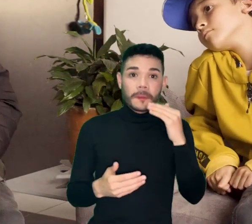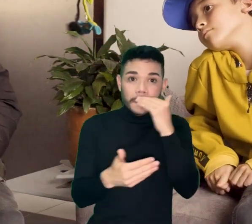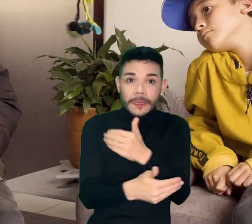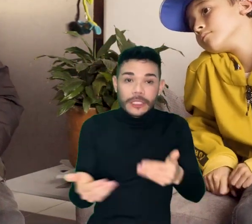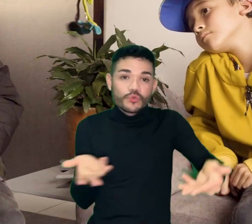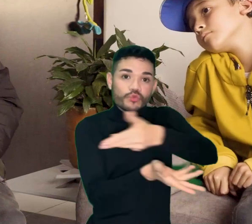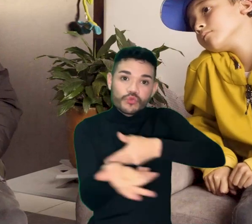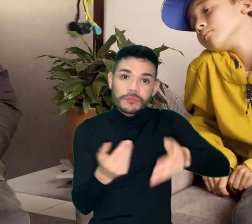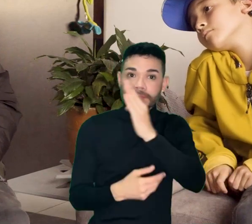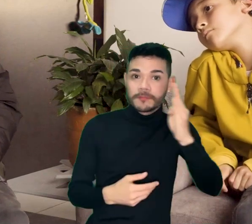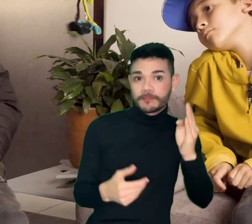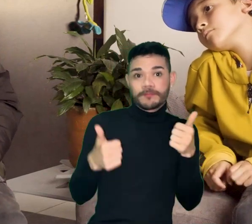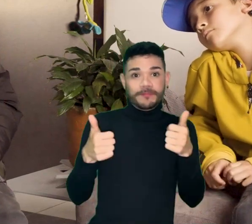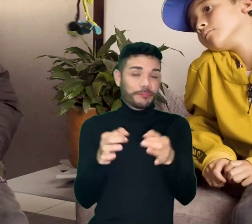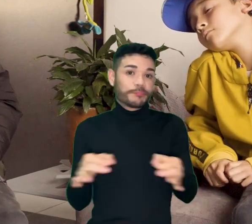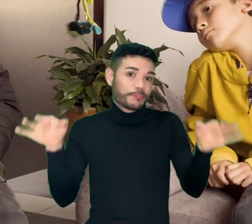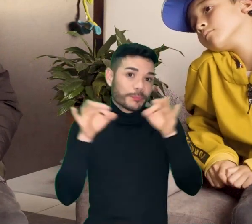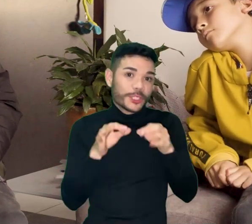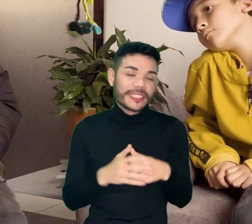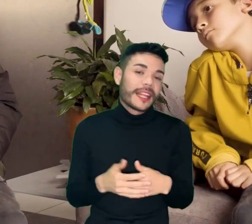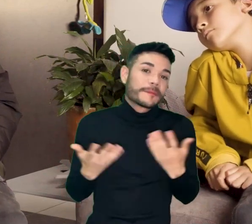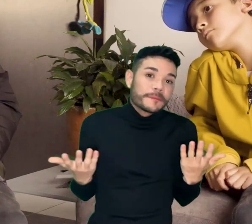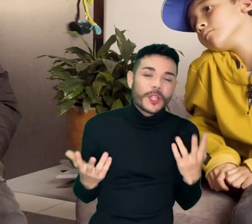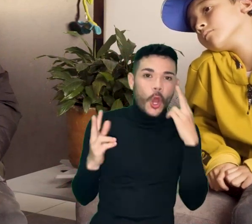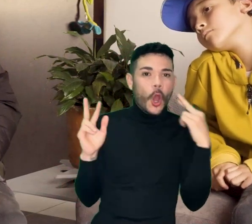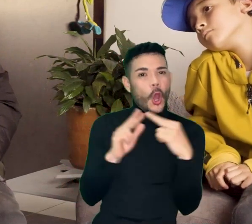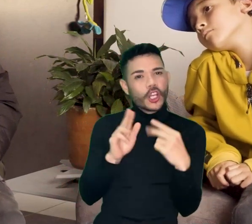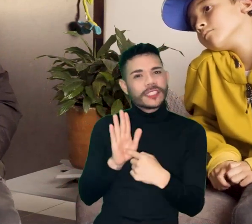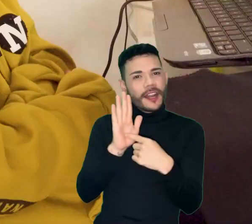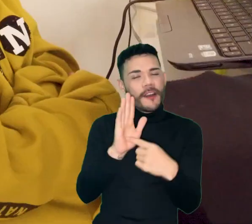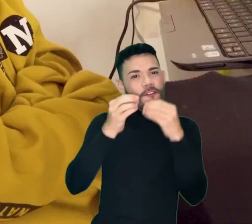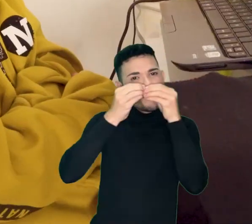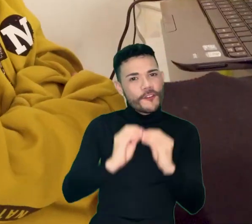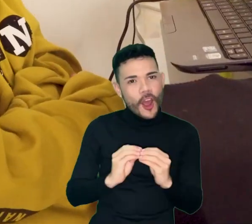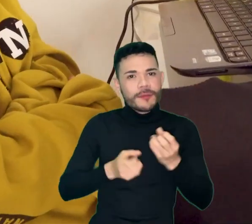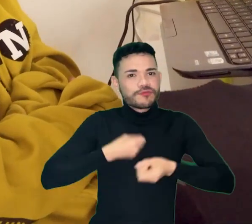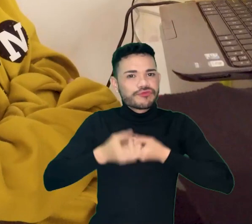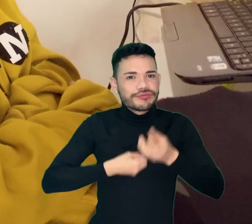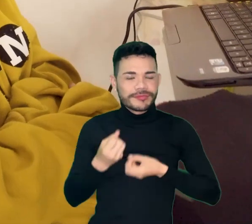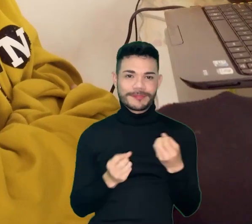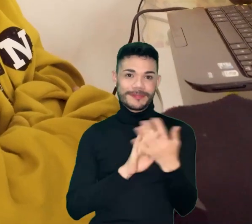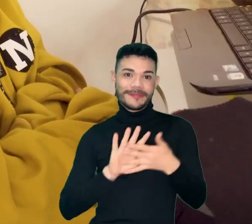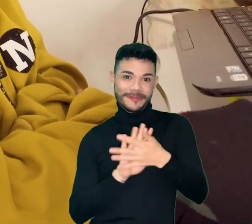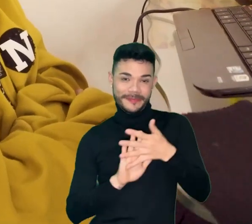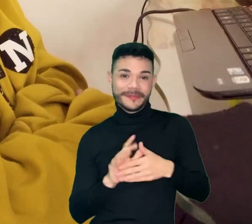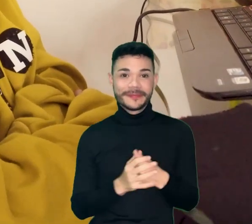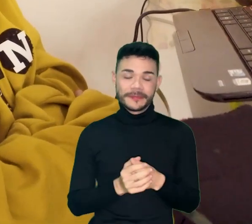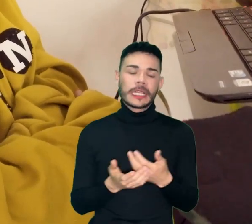yo creo que es muy buena, muy importante, porque conoce otras formas de expresar la lengua de señas,